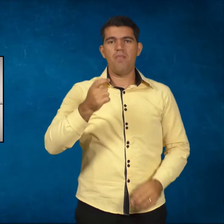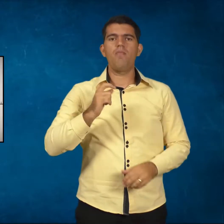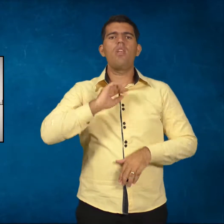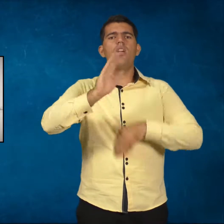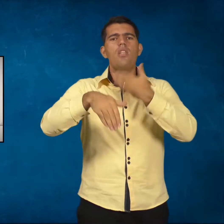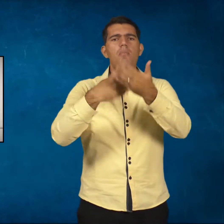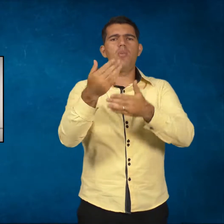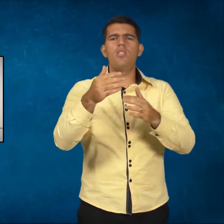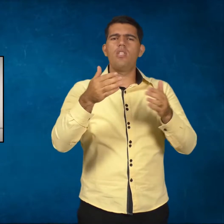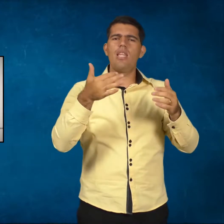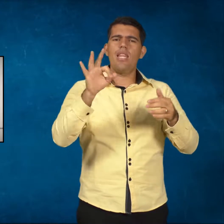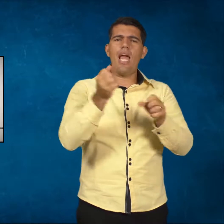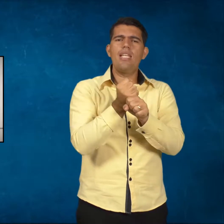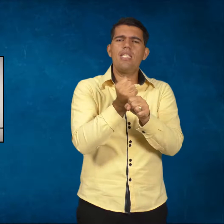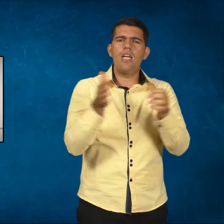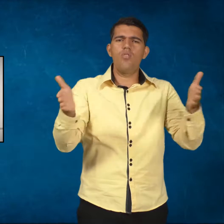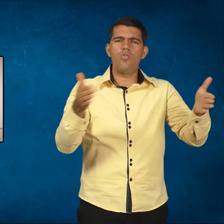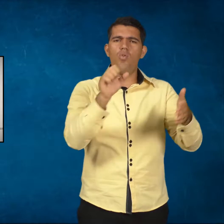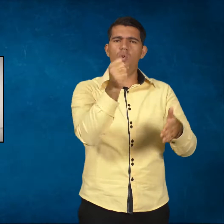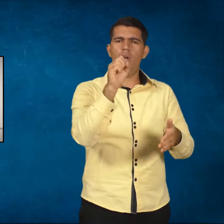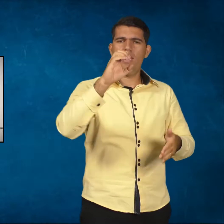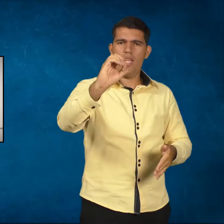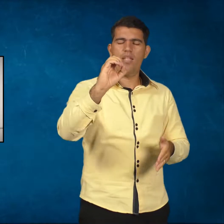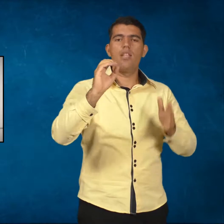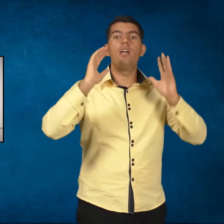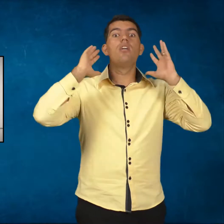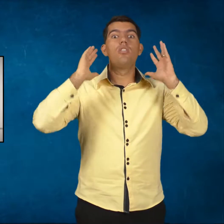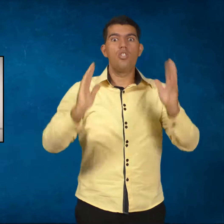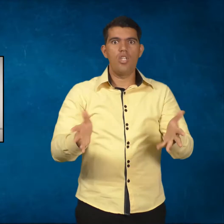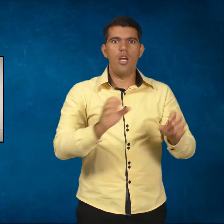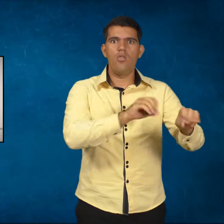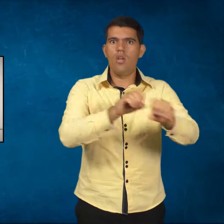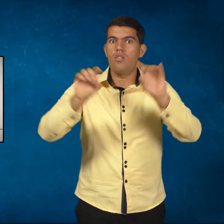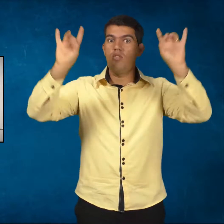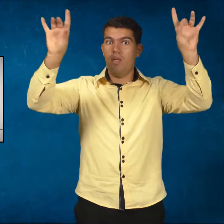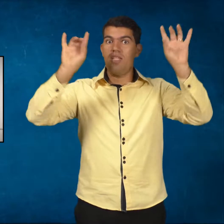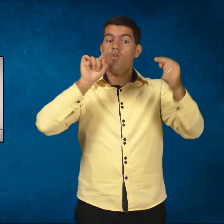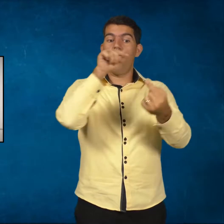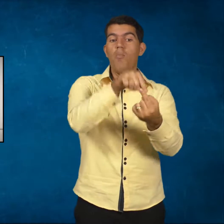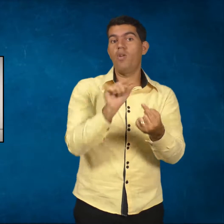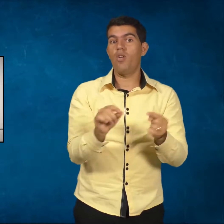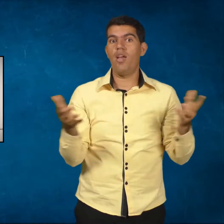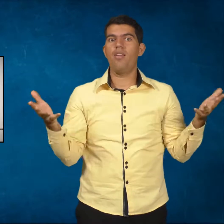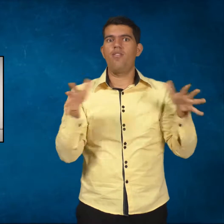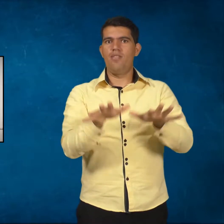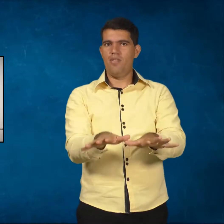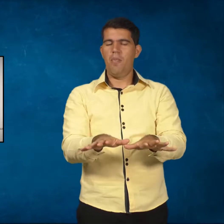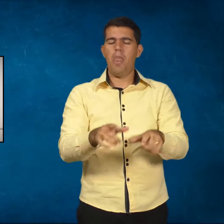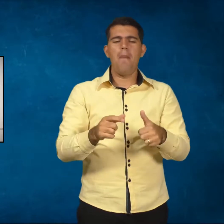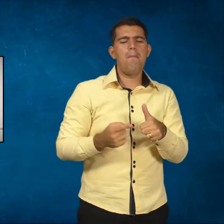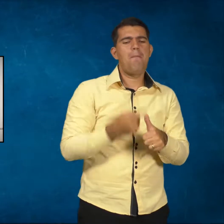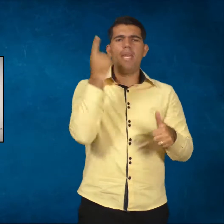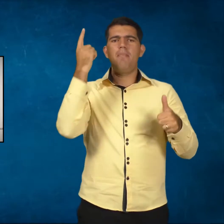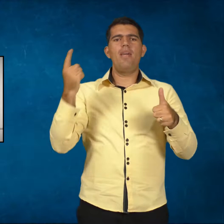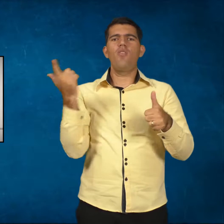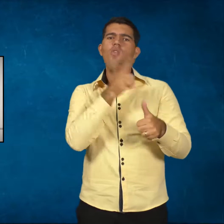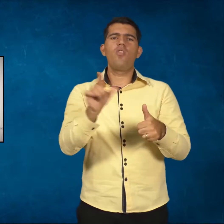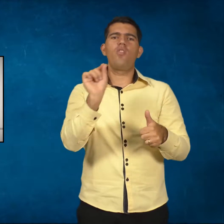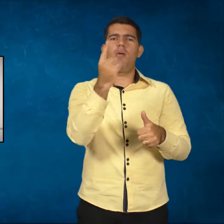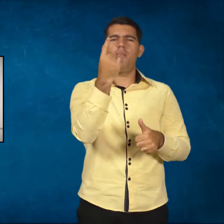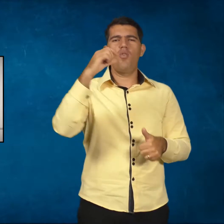Na década de 80, a educação especial começa a ganhar o caráter de inclusão. O primeiro passo para isso é